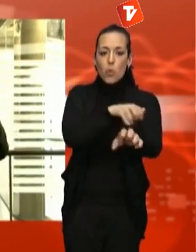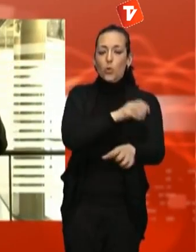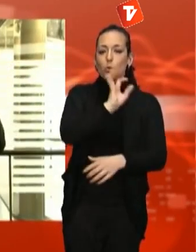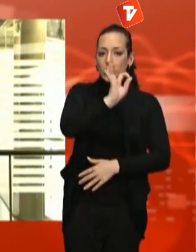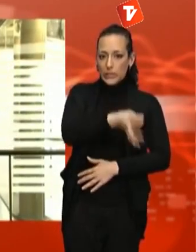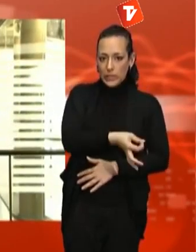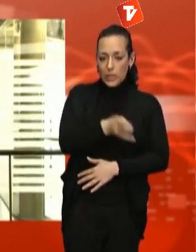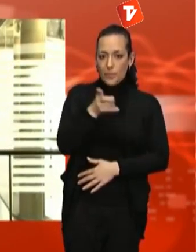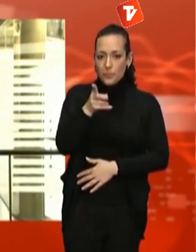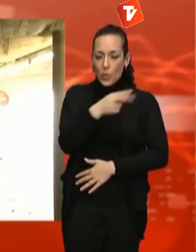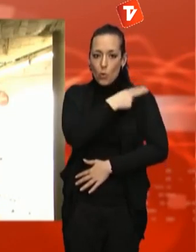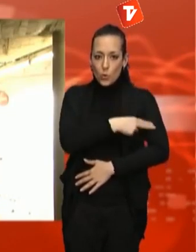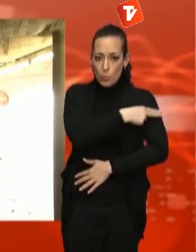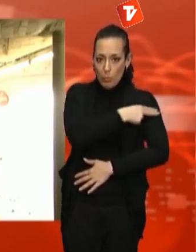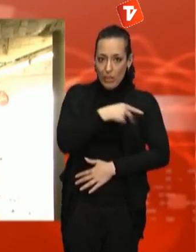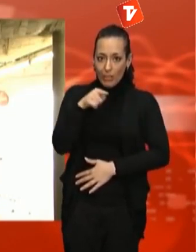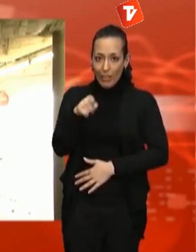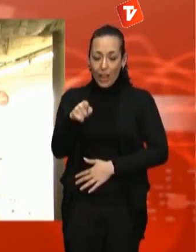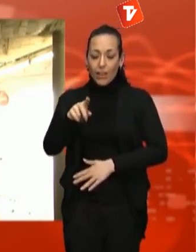serien el 92,4%.